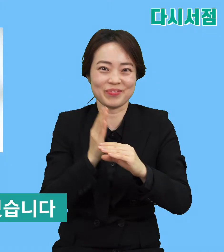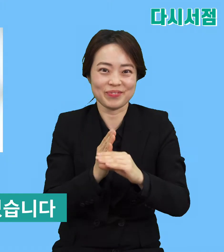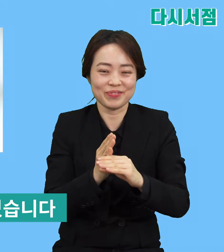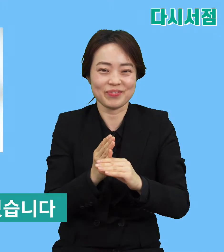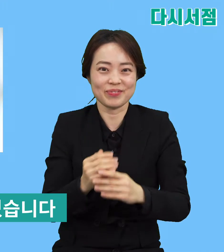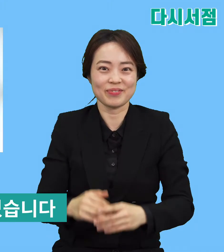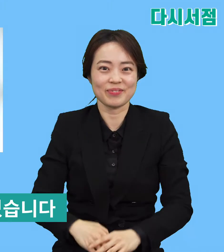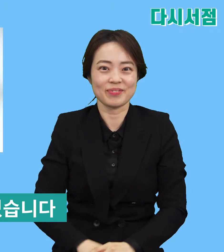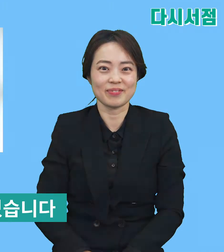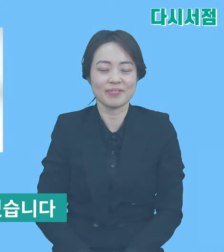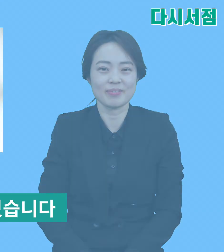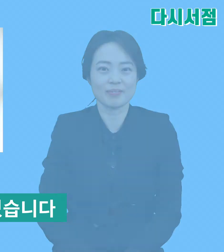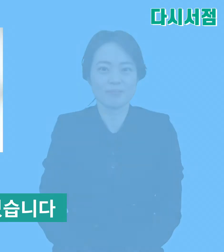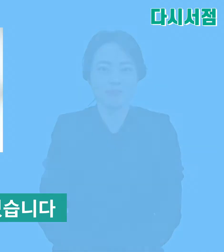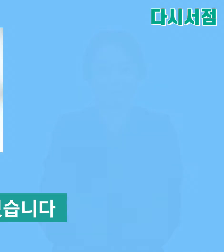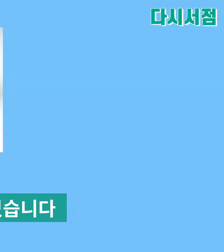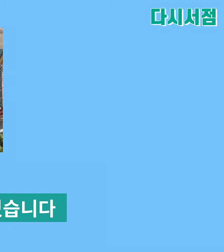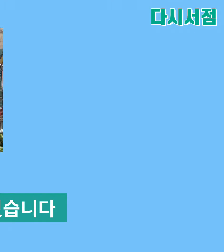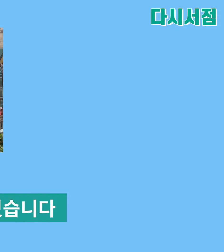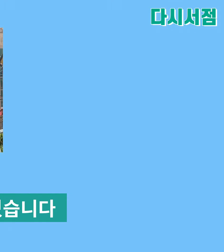하고 있습니다.